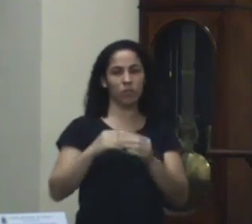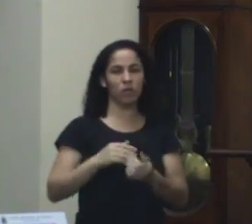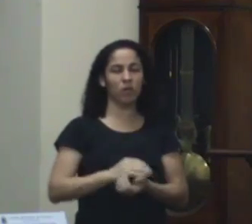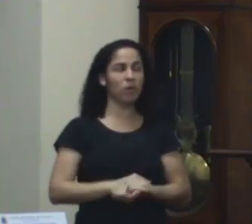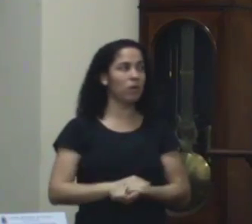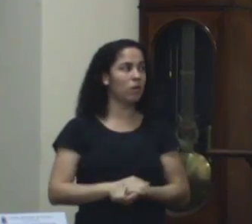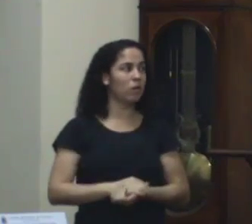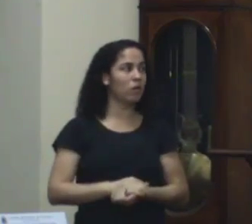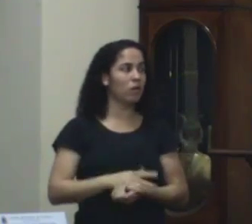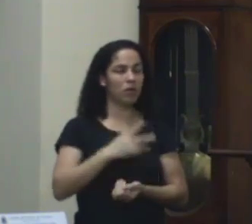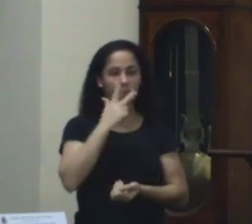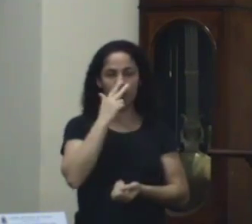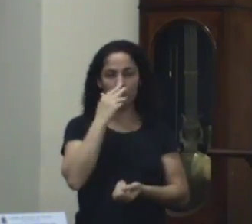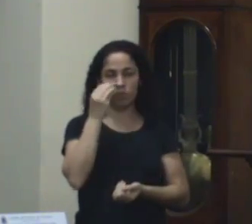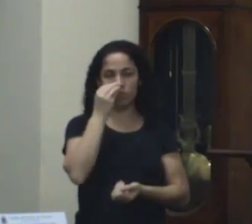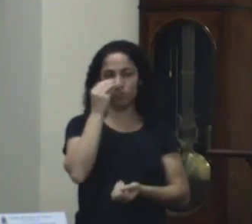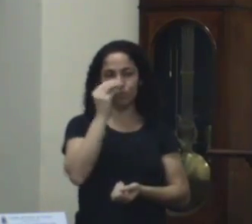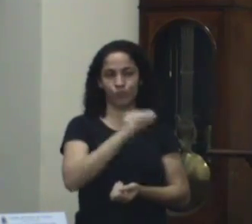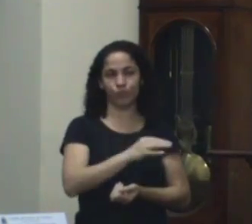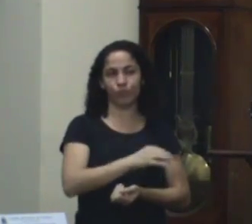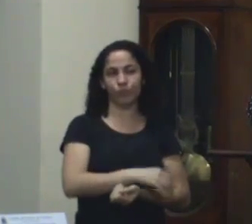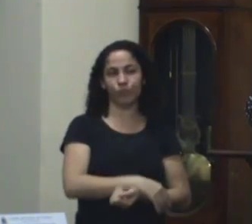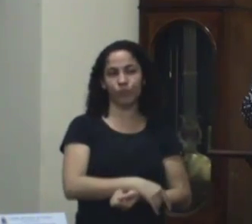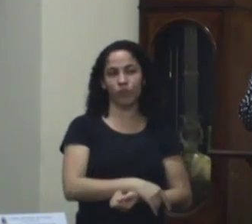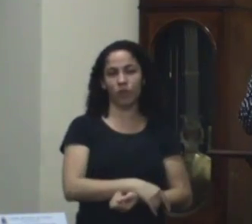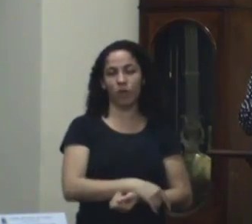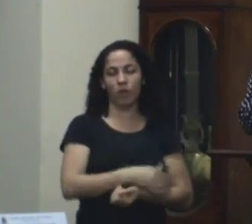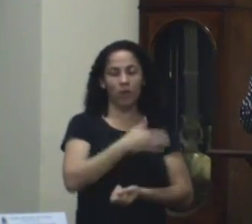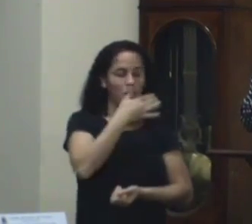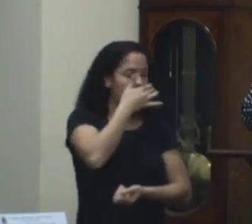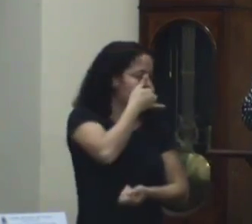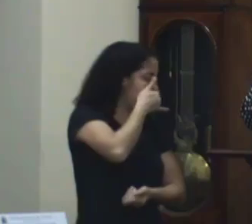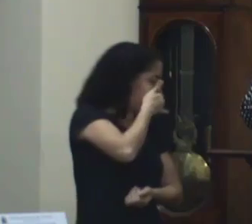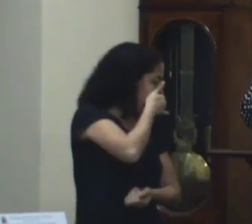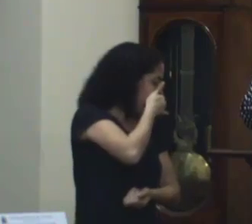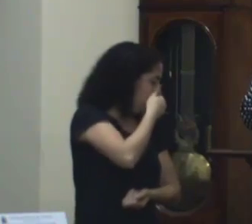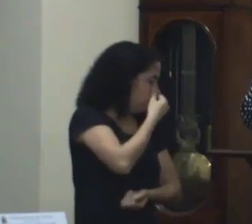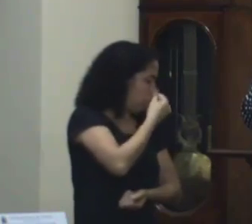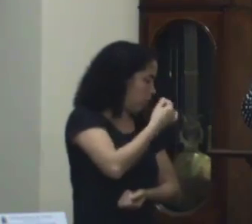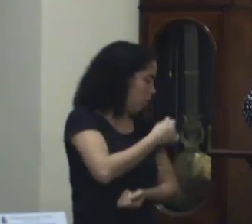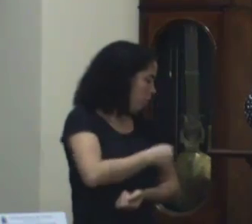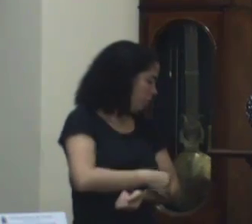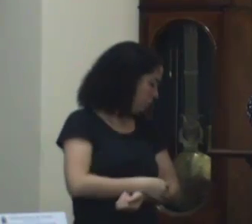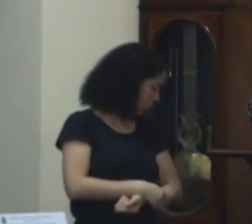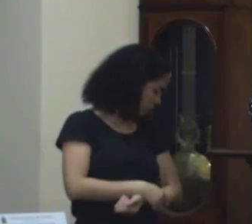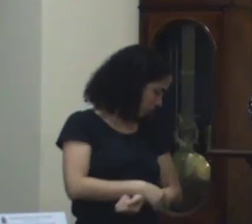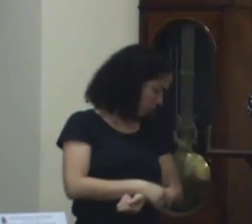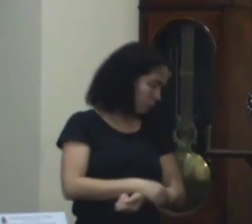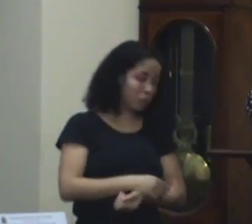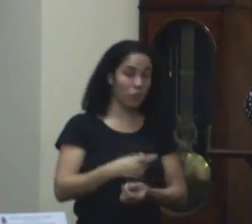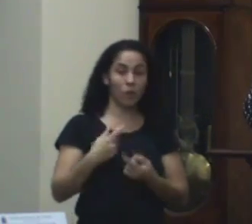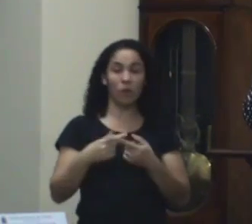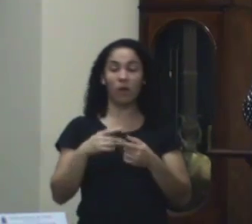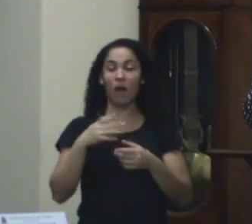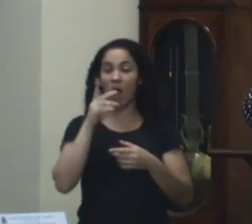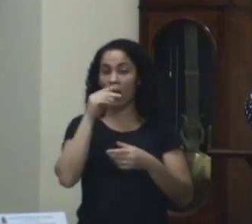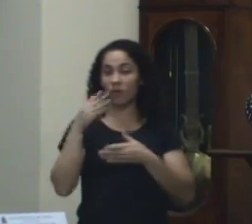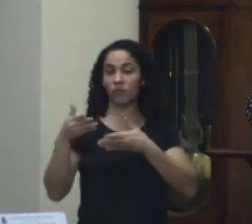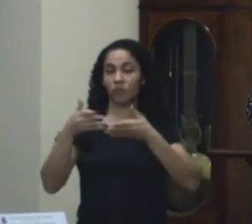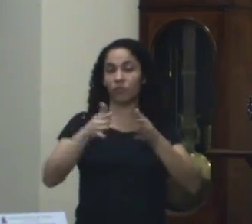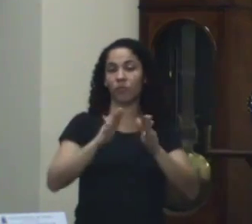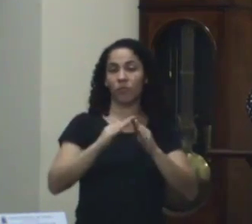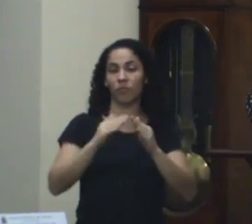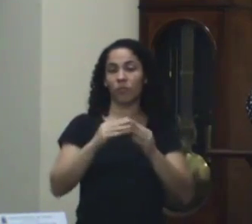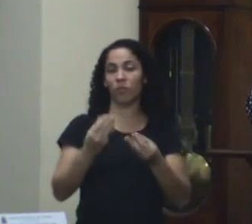um total descaso, em todos os sentidos, no fornecimento, na qualidade da